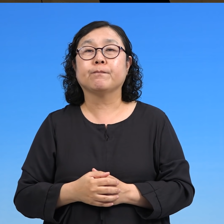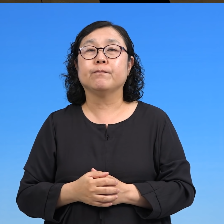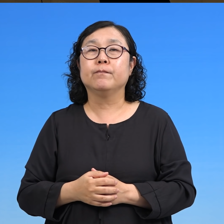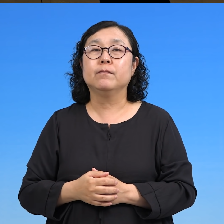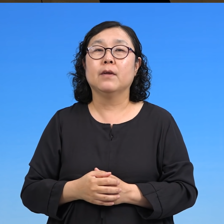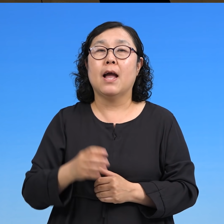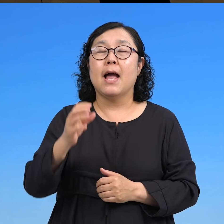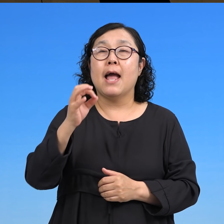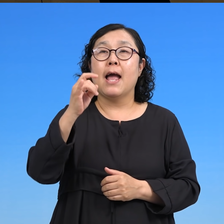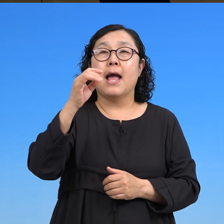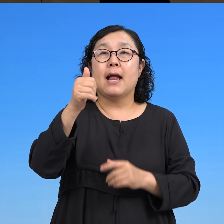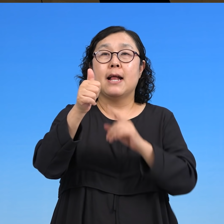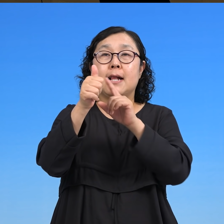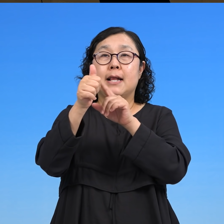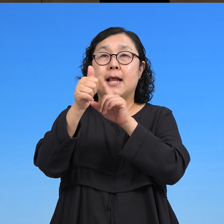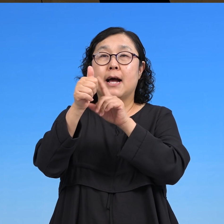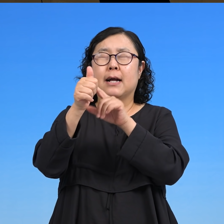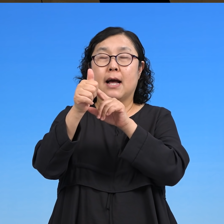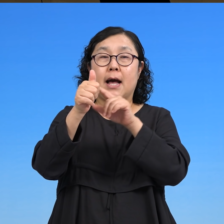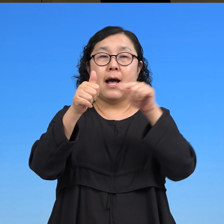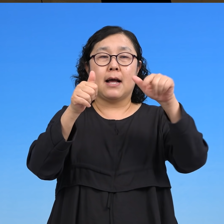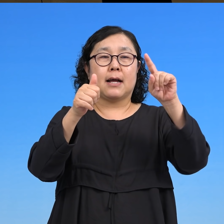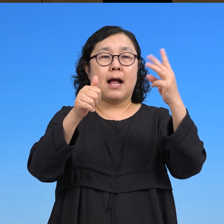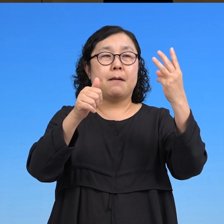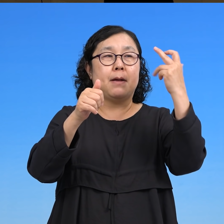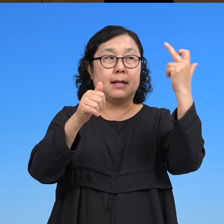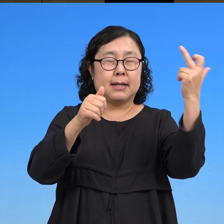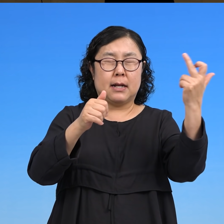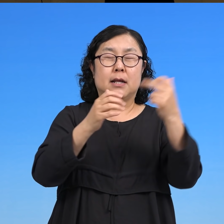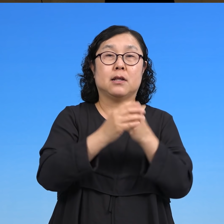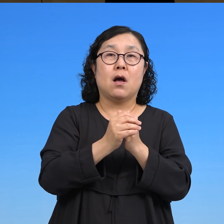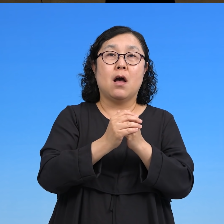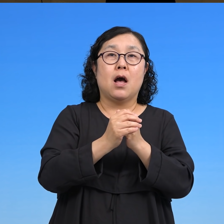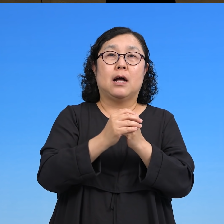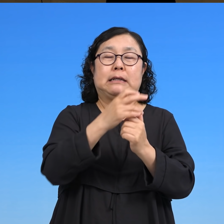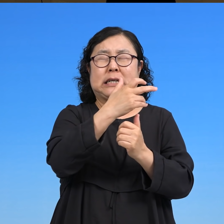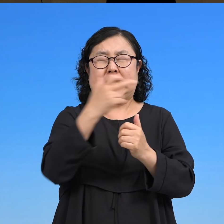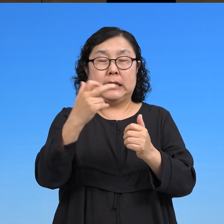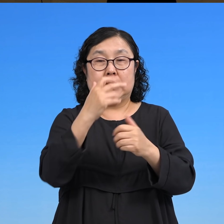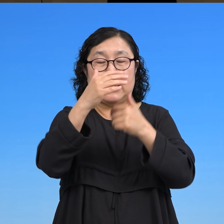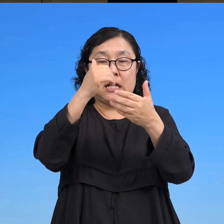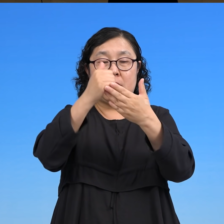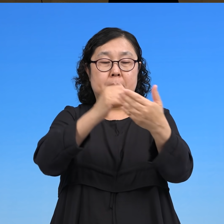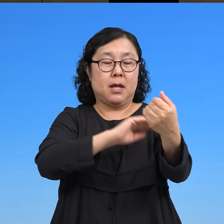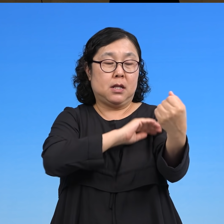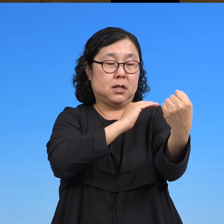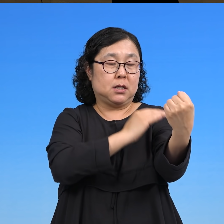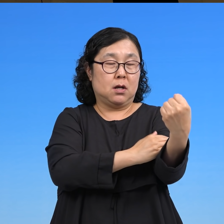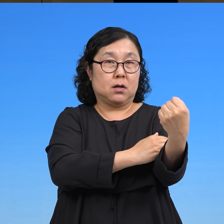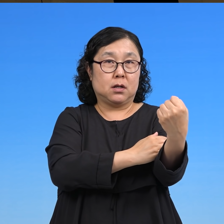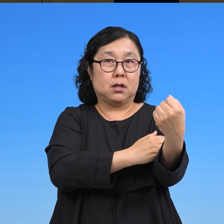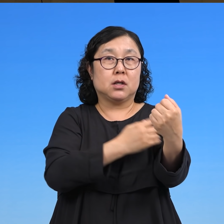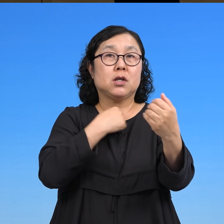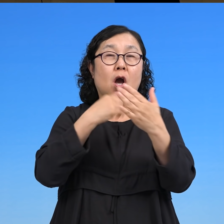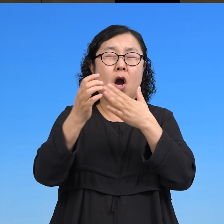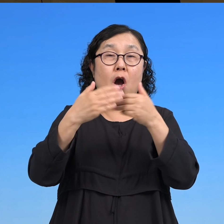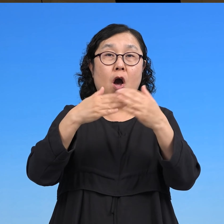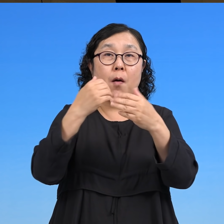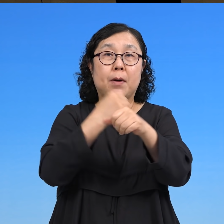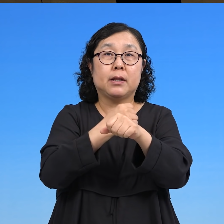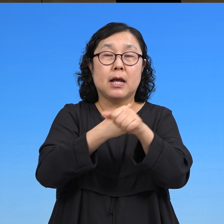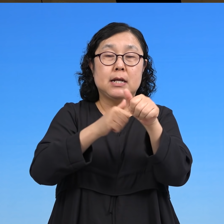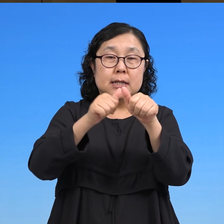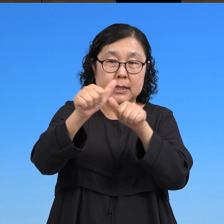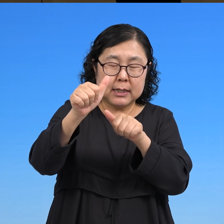왜냐하니까 이제 엘리야가 막 갈멜산에서 엄청난 하나님의 능력을, 불을 경험해서 승리를